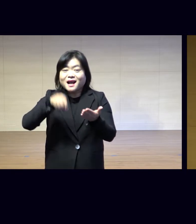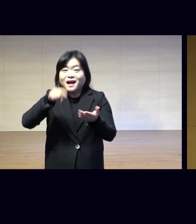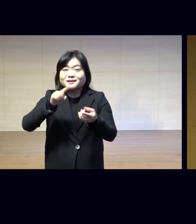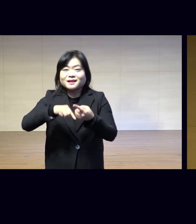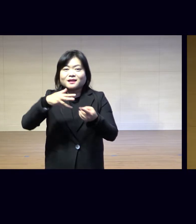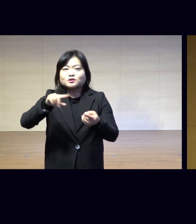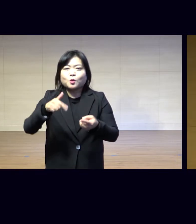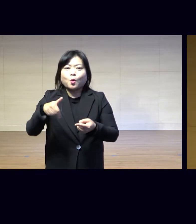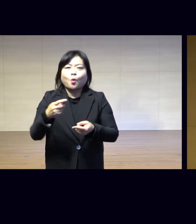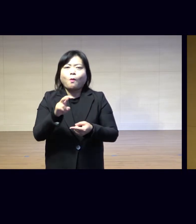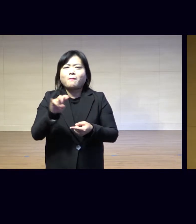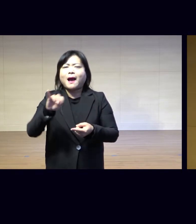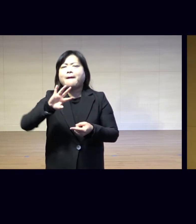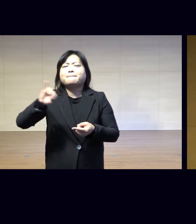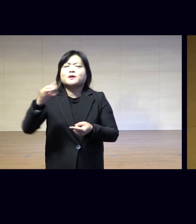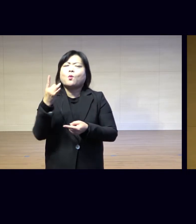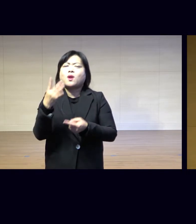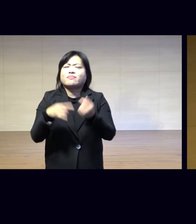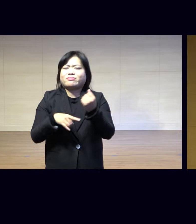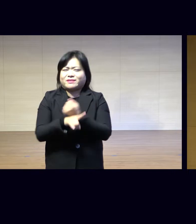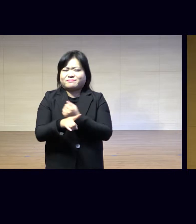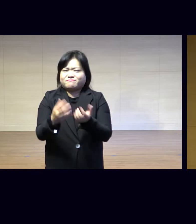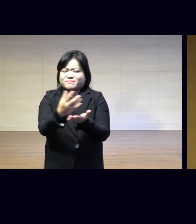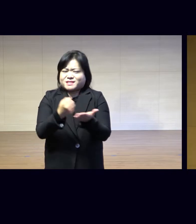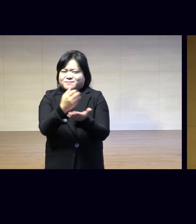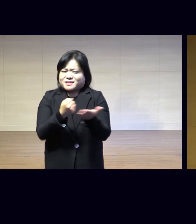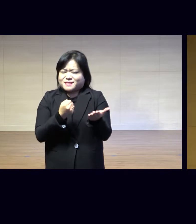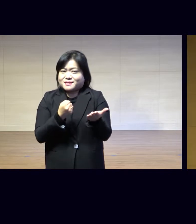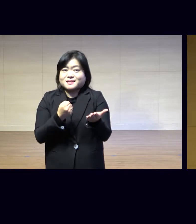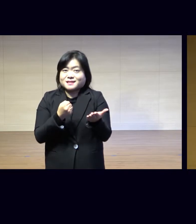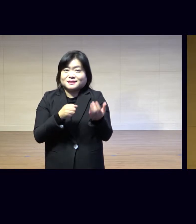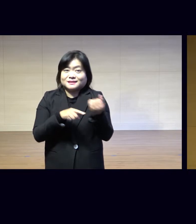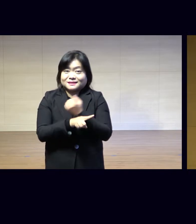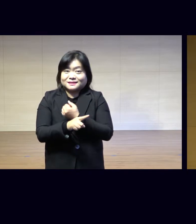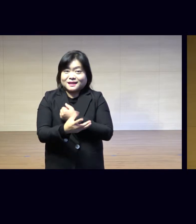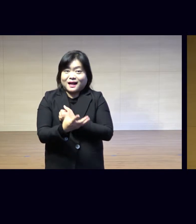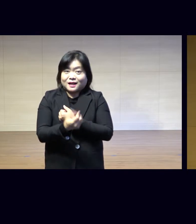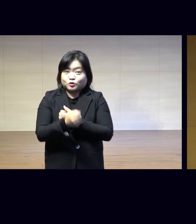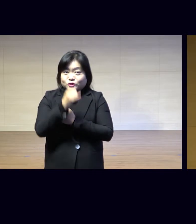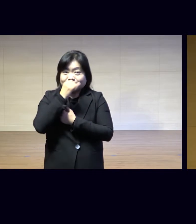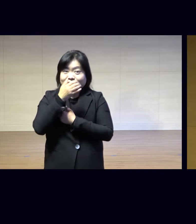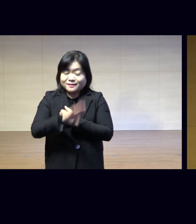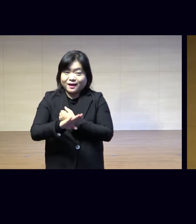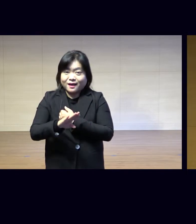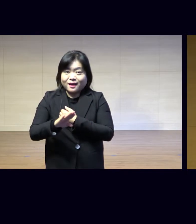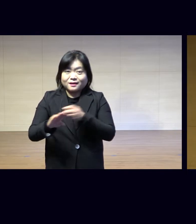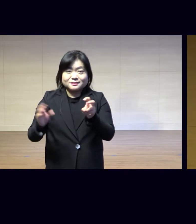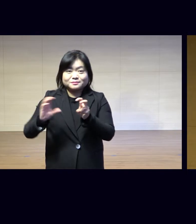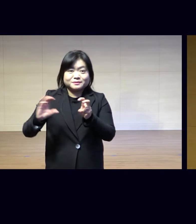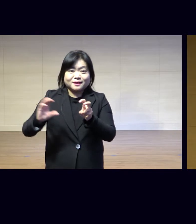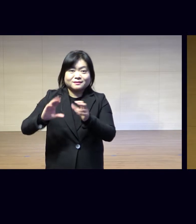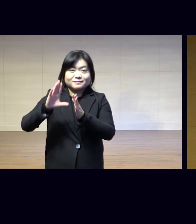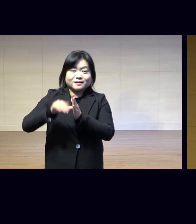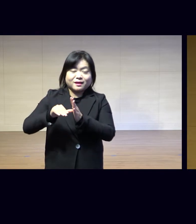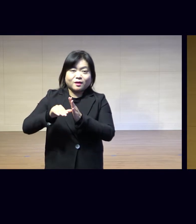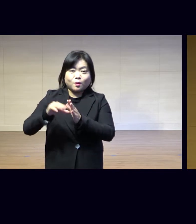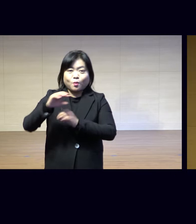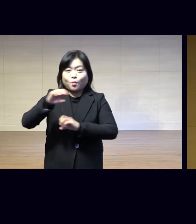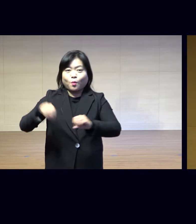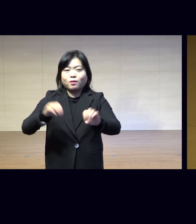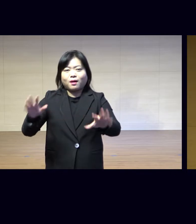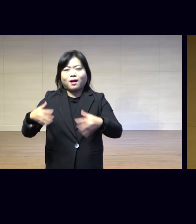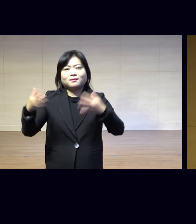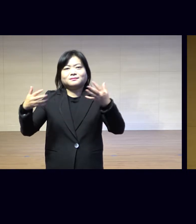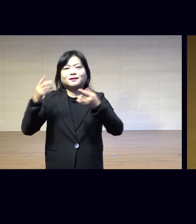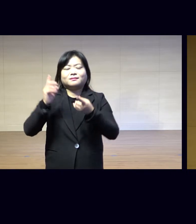지나치면서 이상하게 독서의 계절로 됐는데, 네, 어찌됐건 뭐 우리한테는 삥 뜯길 일은